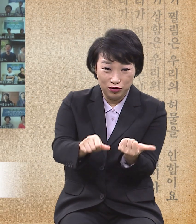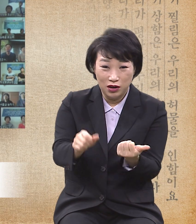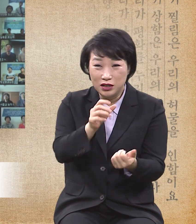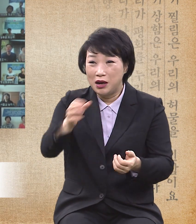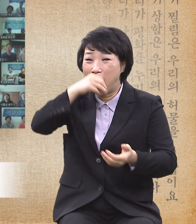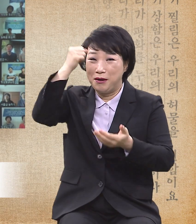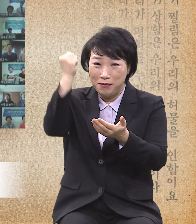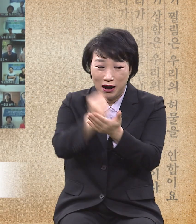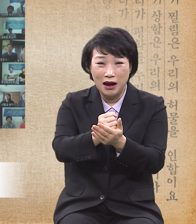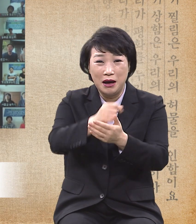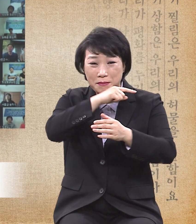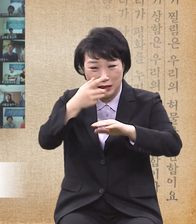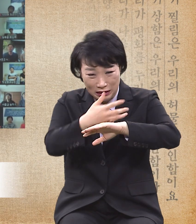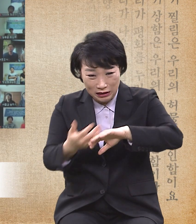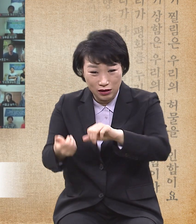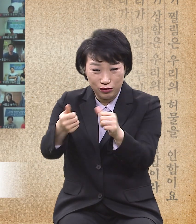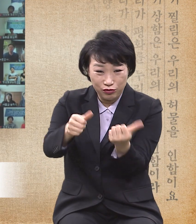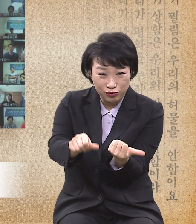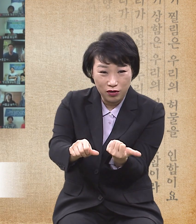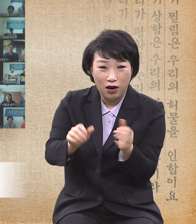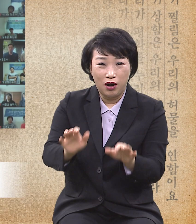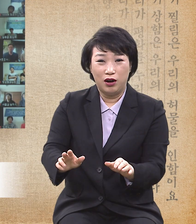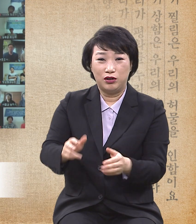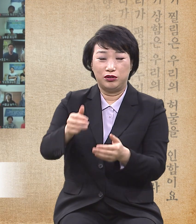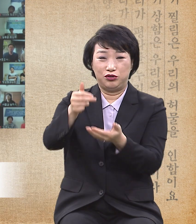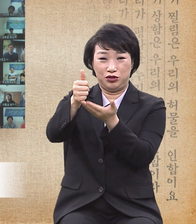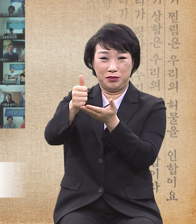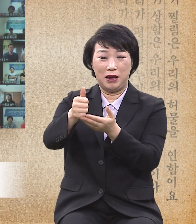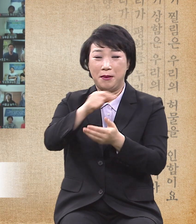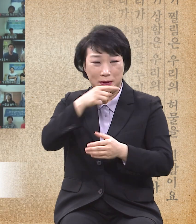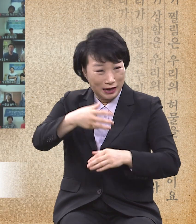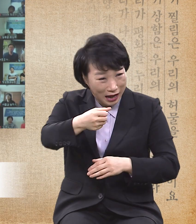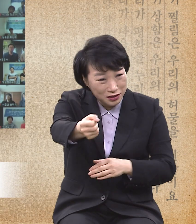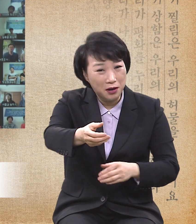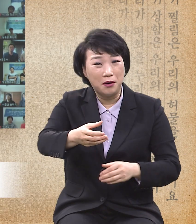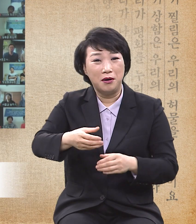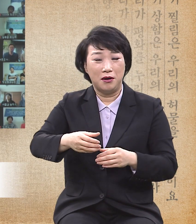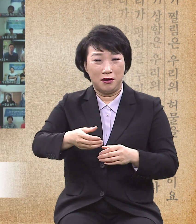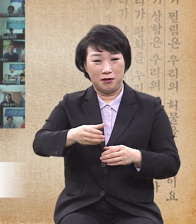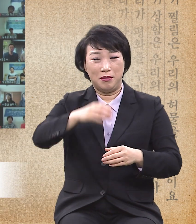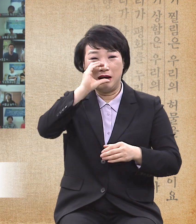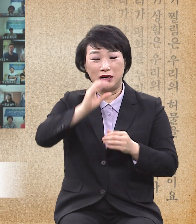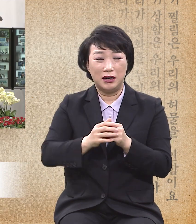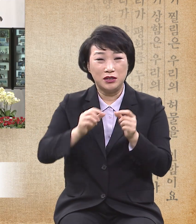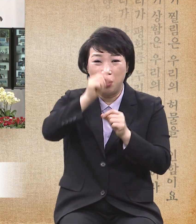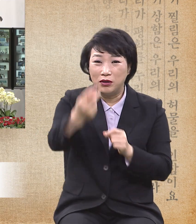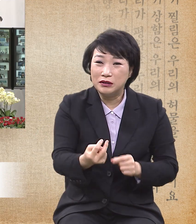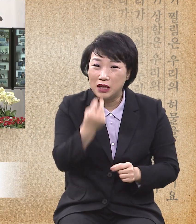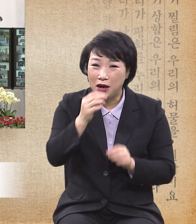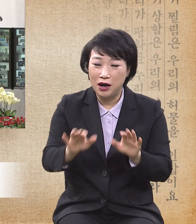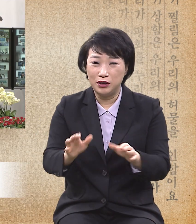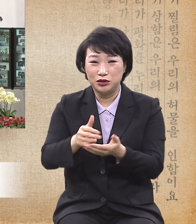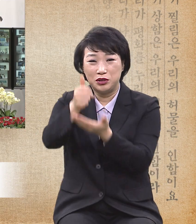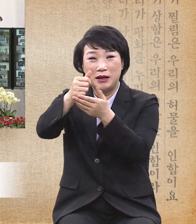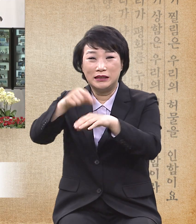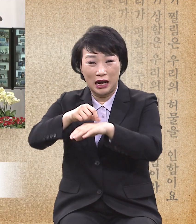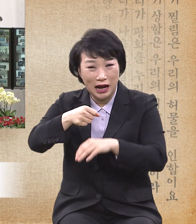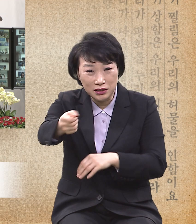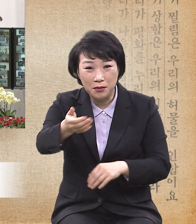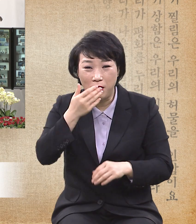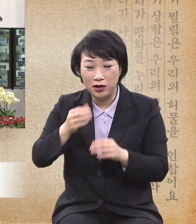십자가에서 갈기갈기 찢어지고 피쏟아서 내 피를 받아 먹으시고 영원한 생명이야. 내 살을 받아